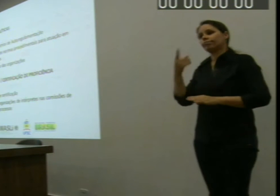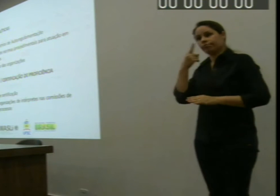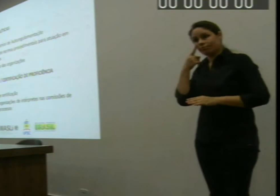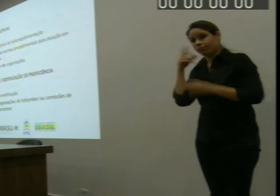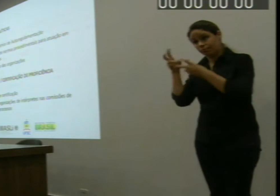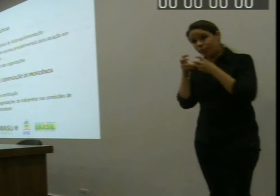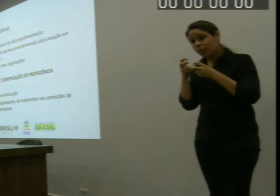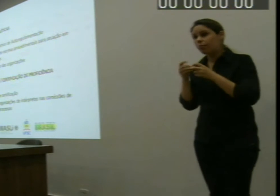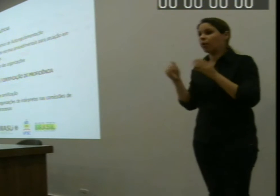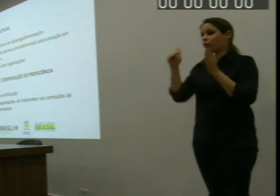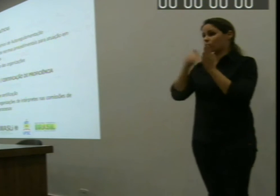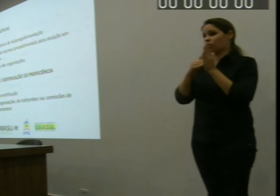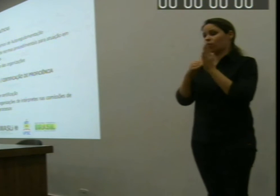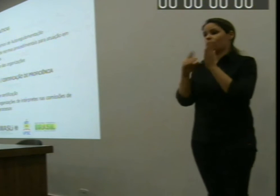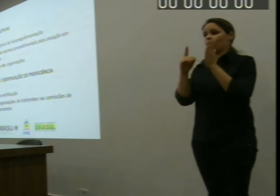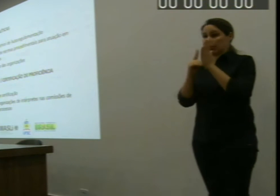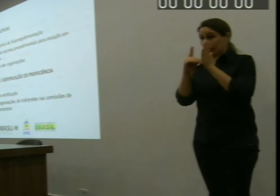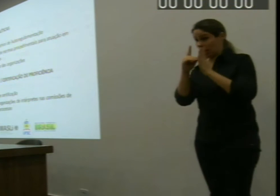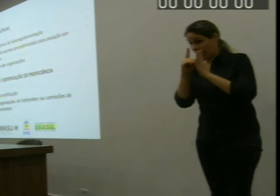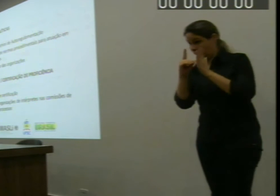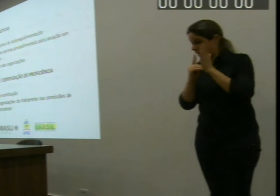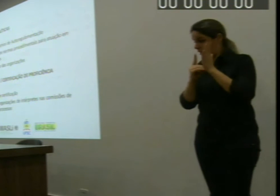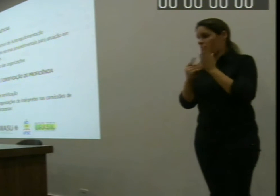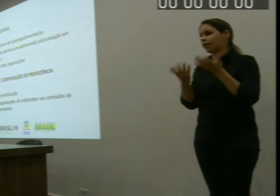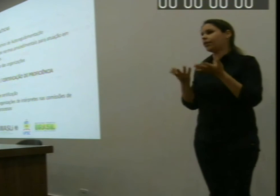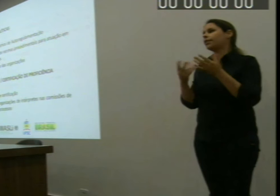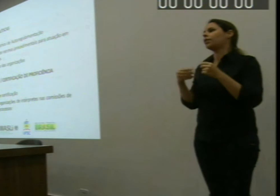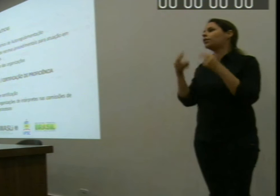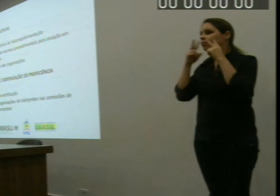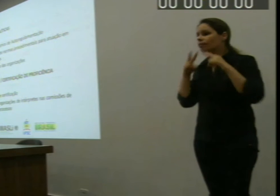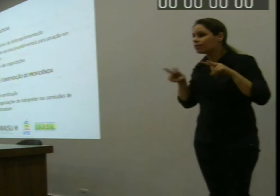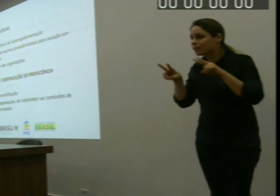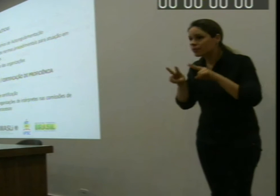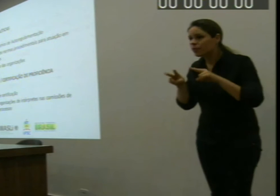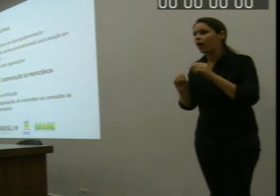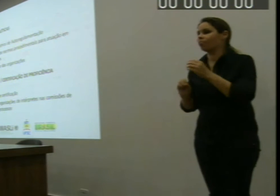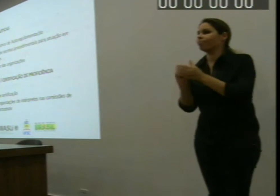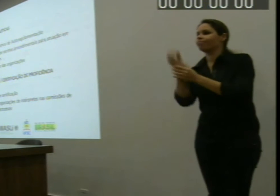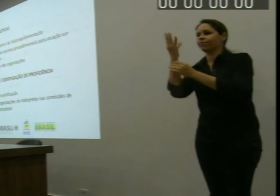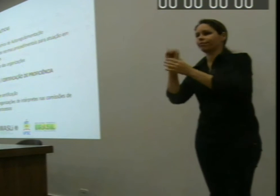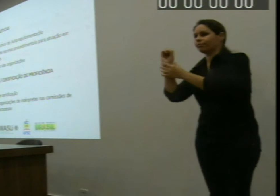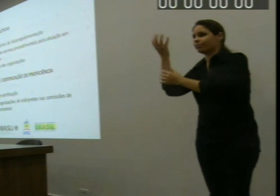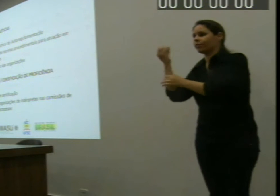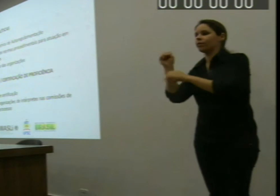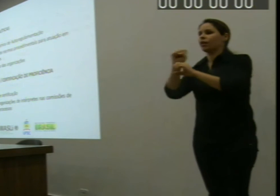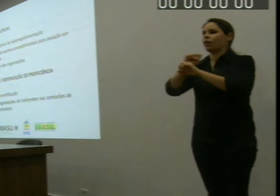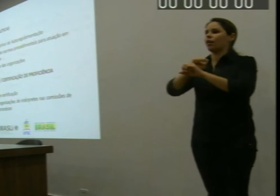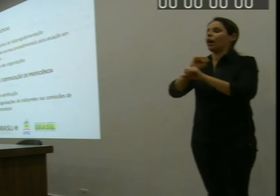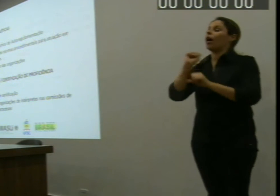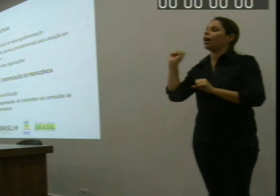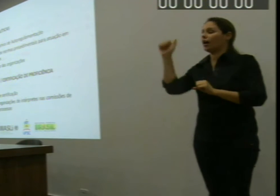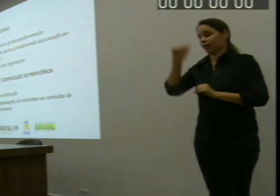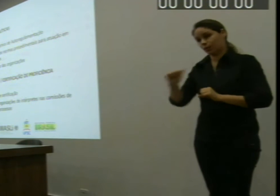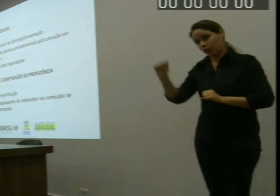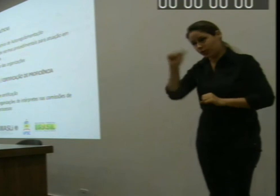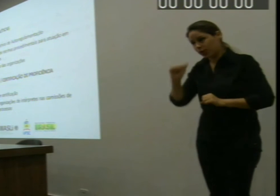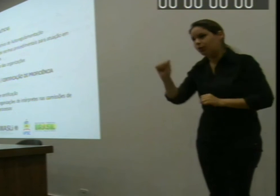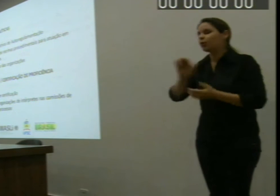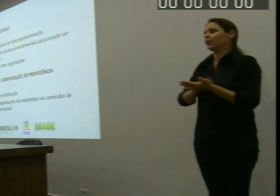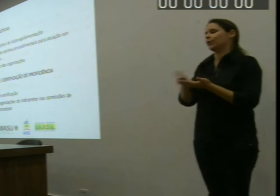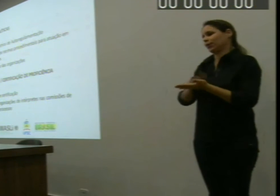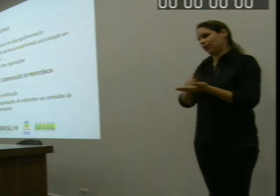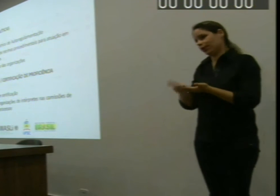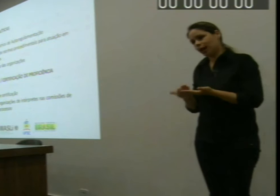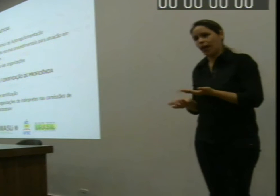sabe muito bem disso nós tivemos associações de intérpretes sendo fundadas por todos os estados eu acho que existiram poucos